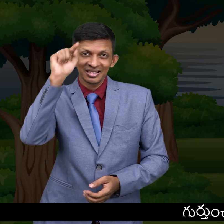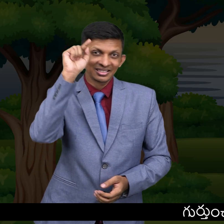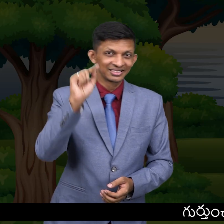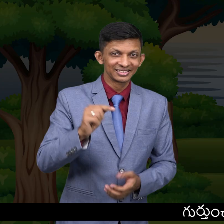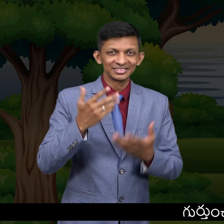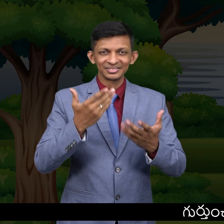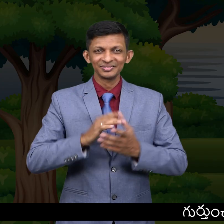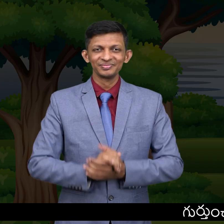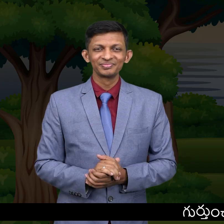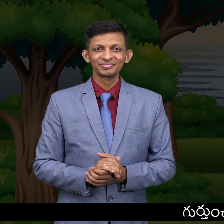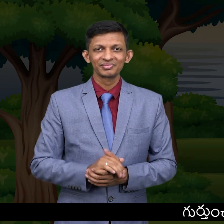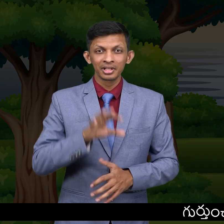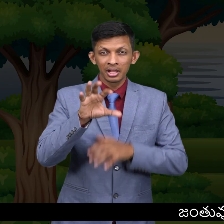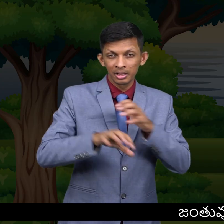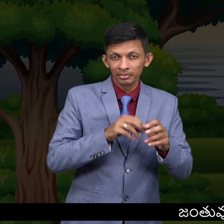గుర్తుంచుకోవలసిన అంశాలు: